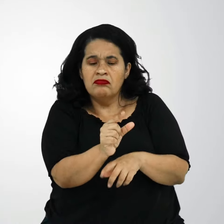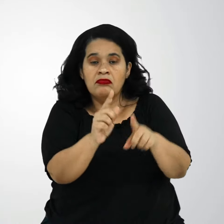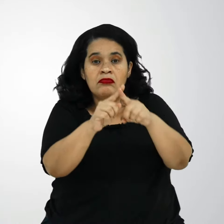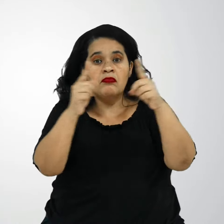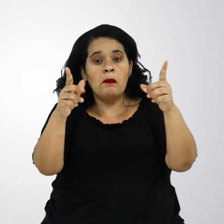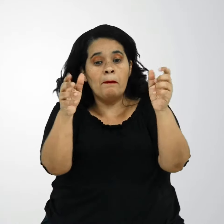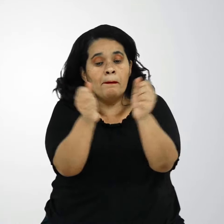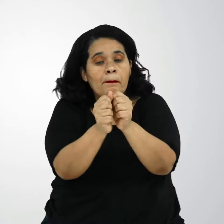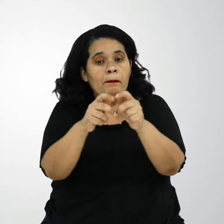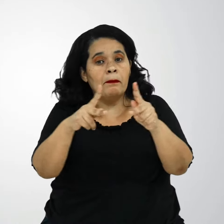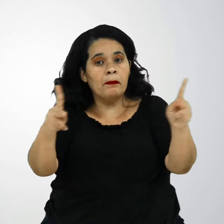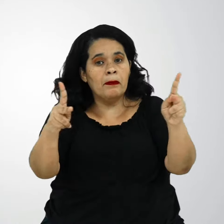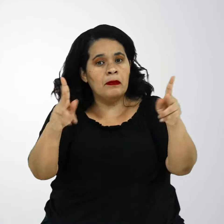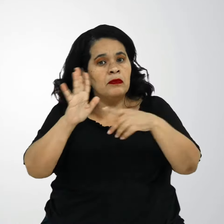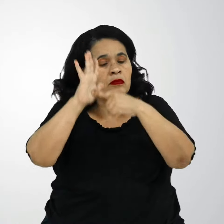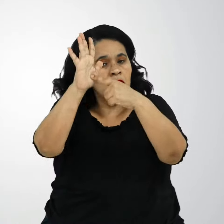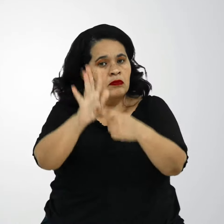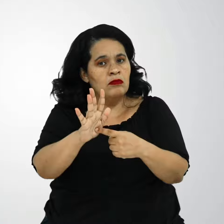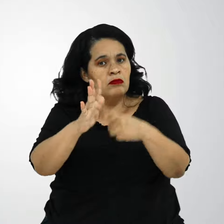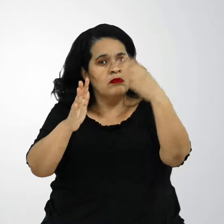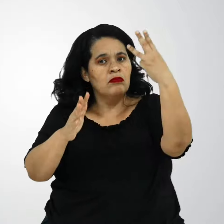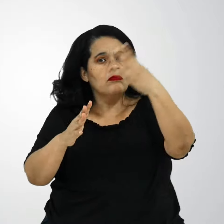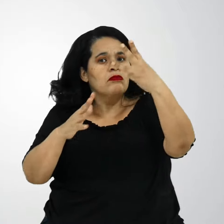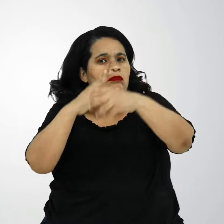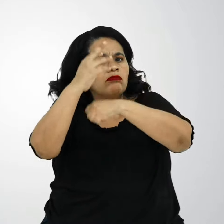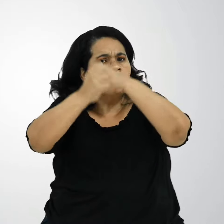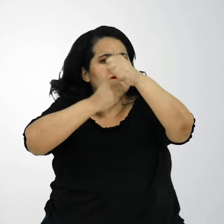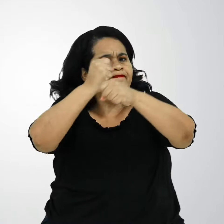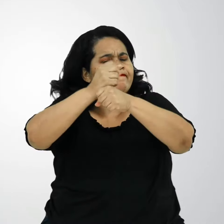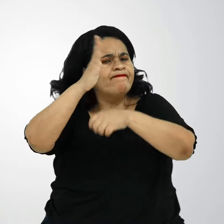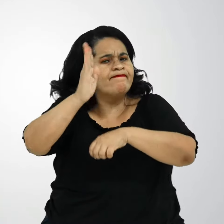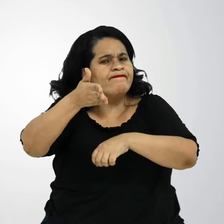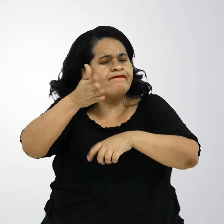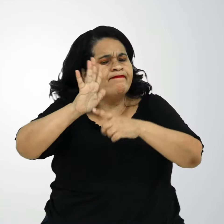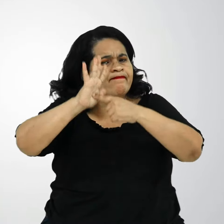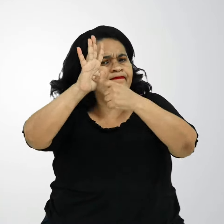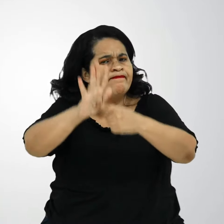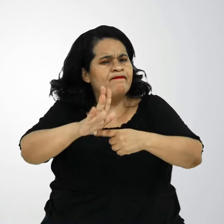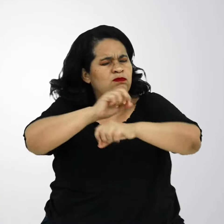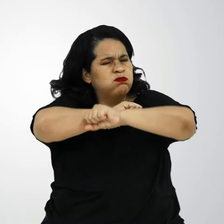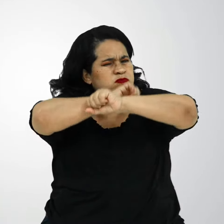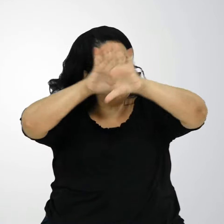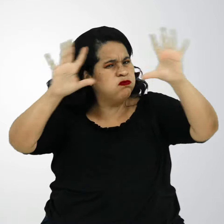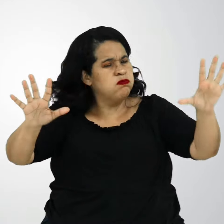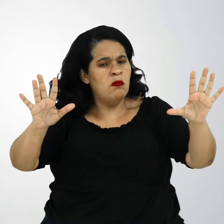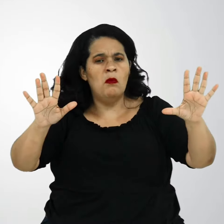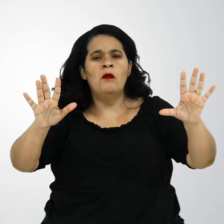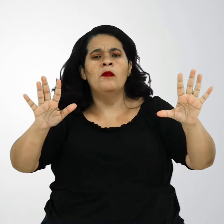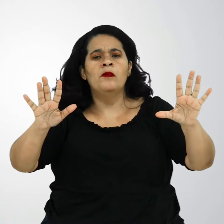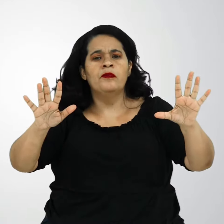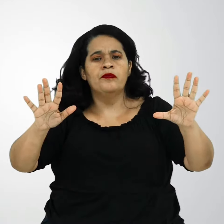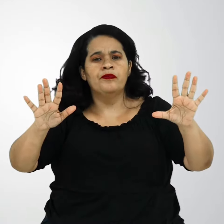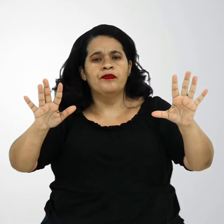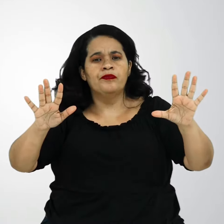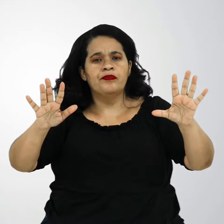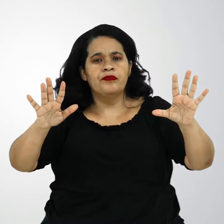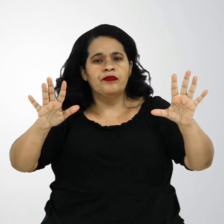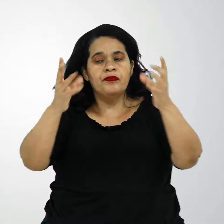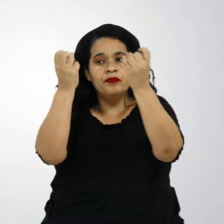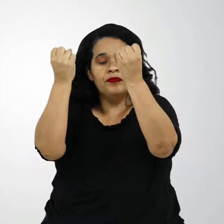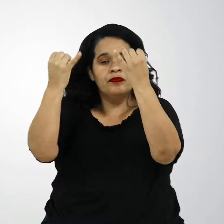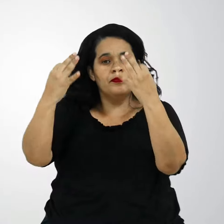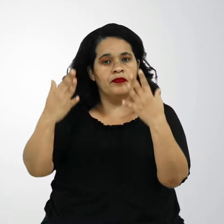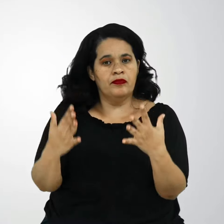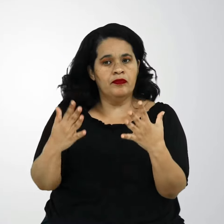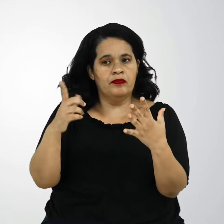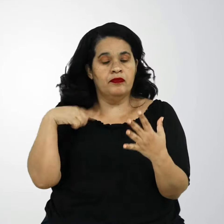vai dizer 3 anos e meio, 3 anos e meio, 3 dias e meio, claramente, né, mencionando. E a gente